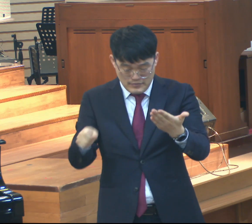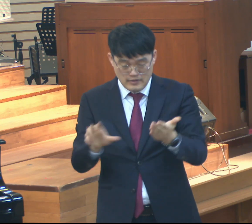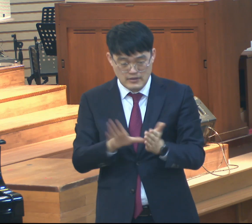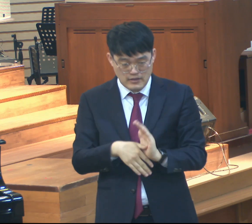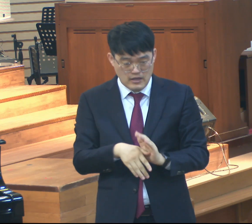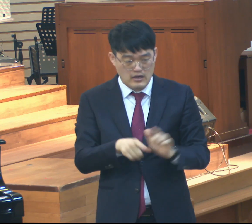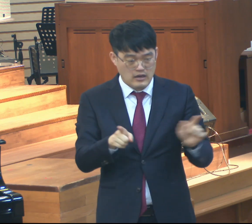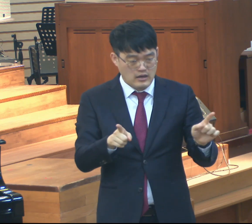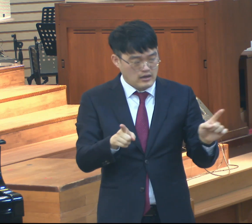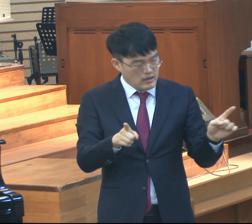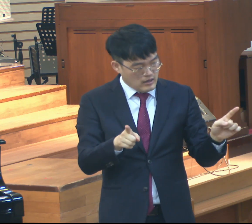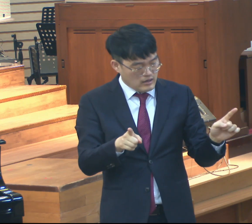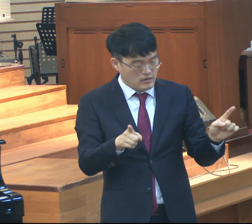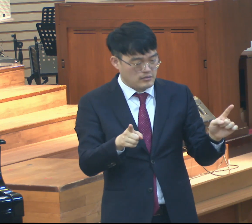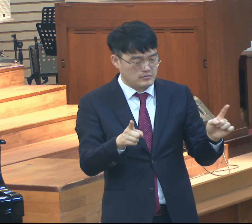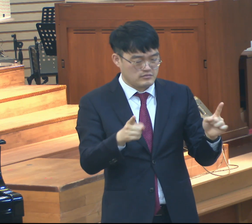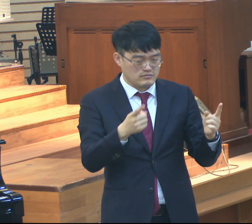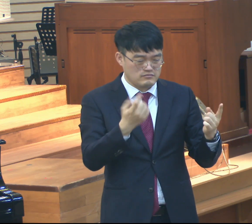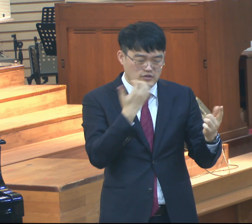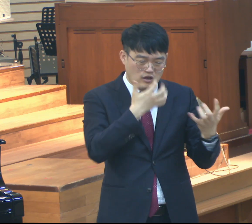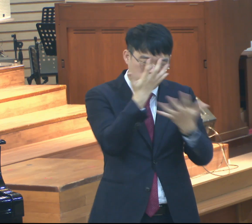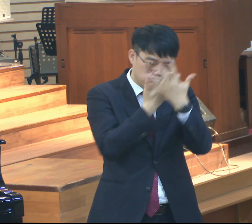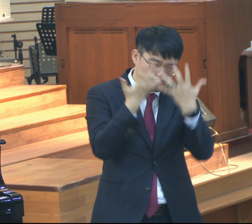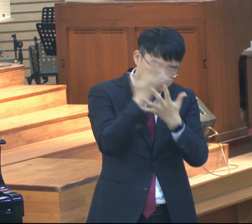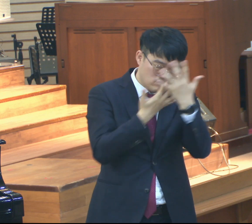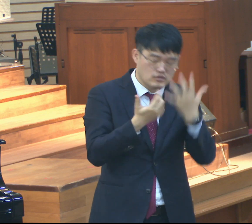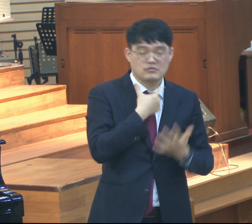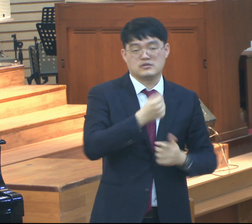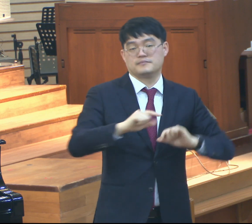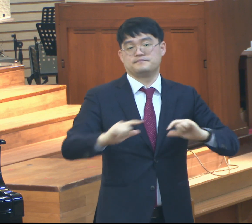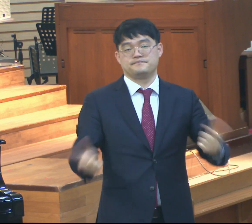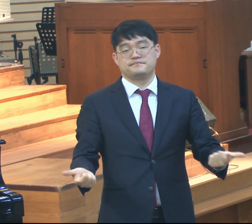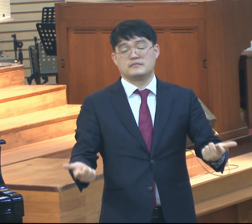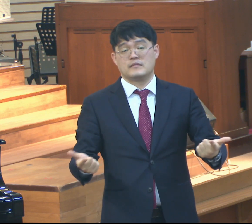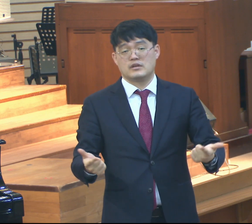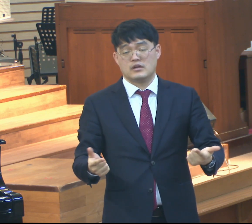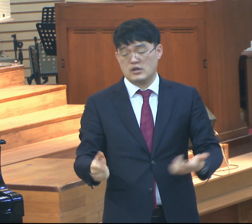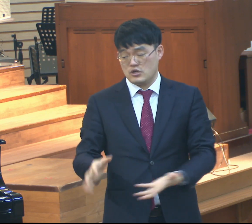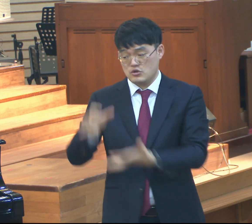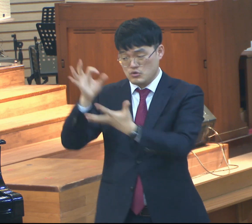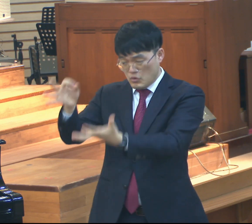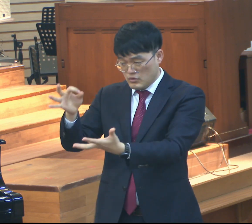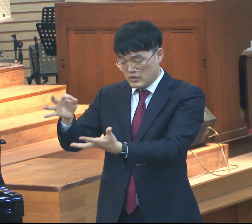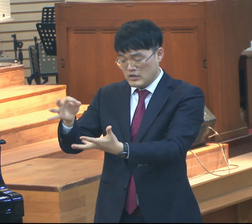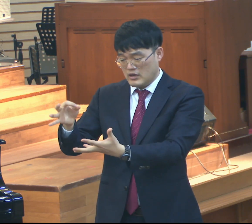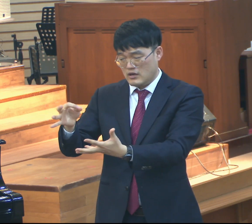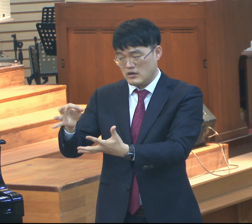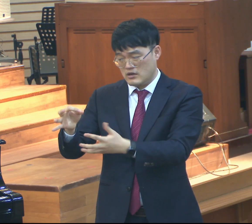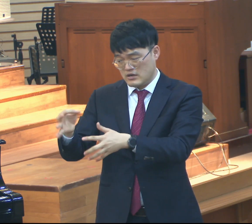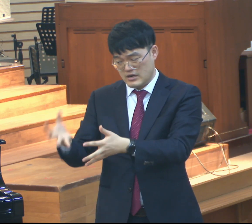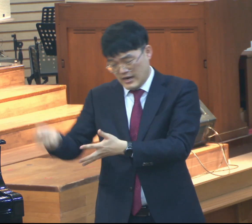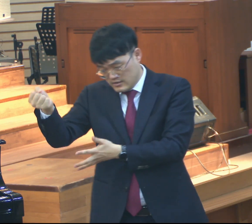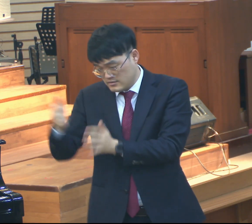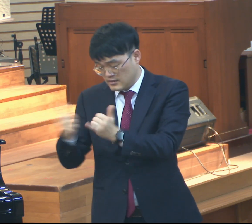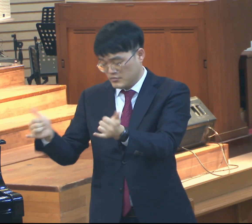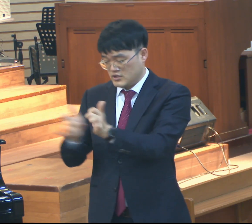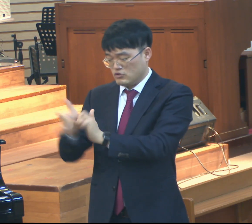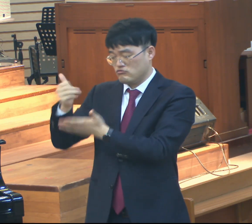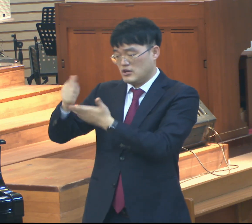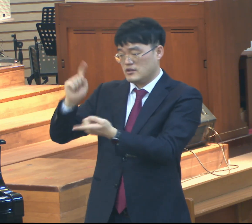원치 않으시죠. 권력과 재물에 취한 이들이 예수를 정죄할 것이고 그들이 십자가에 나를